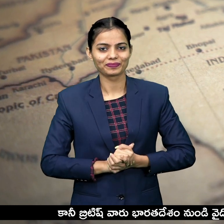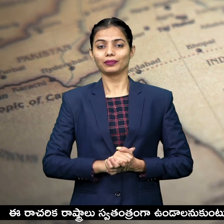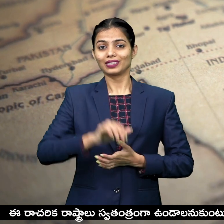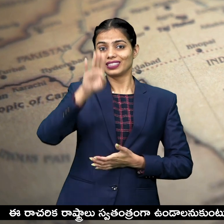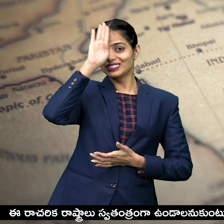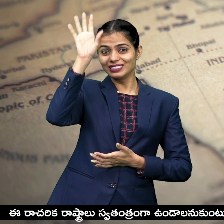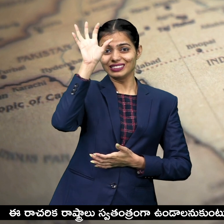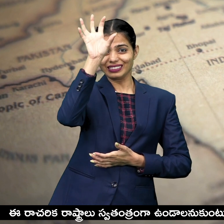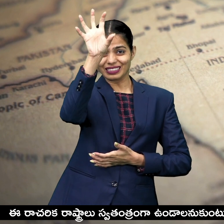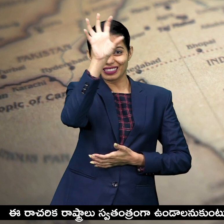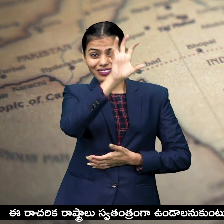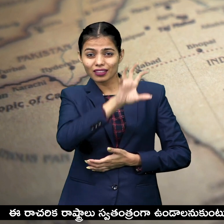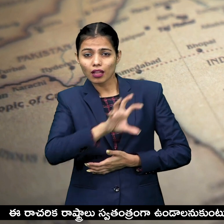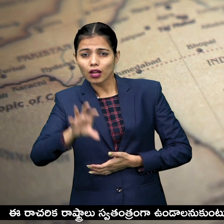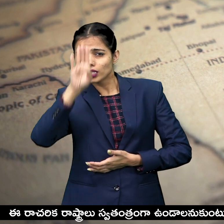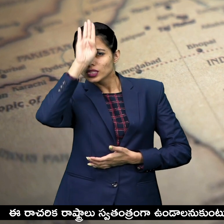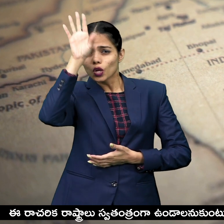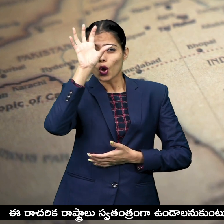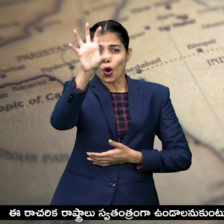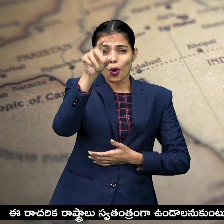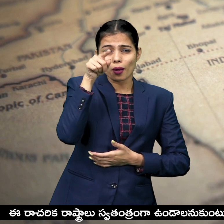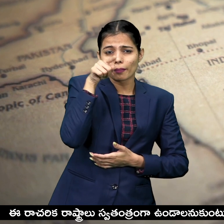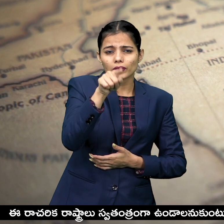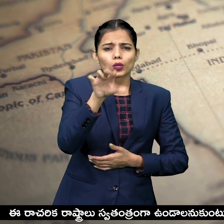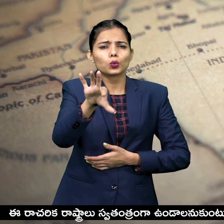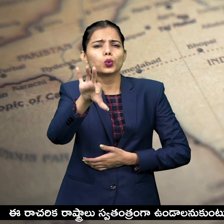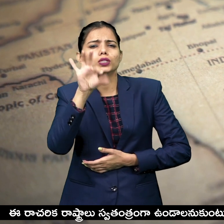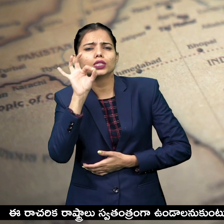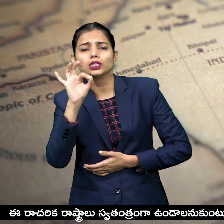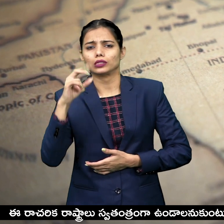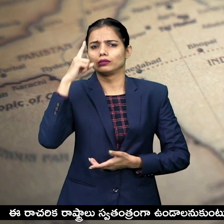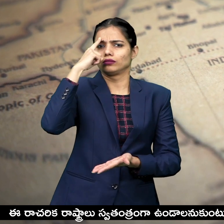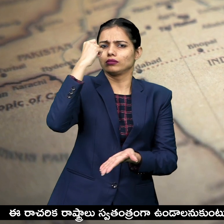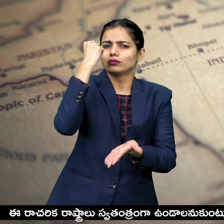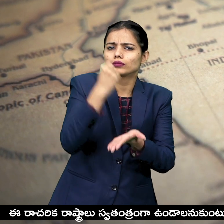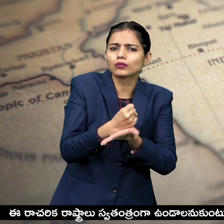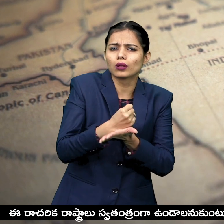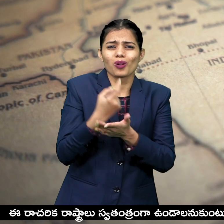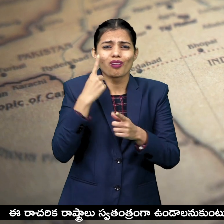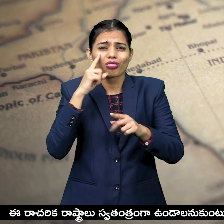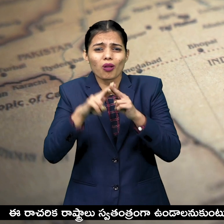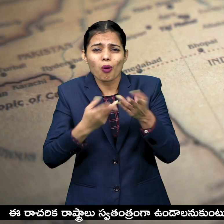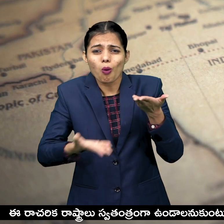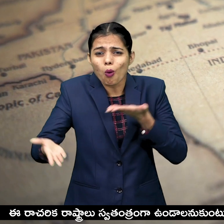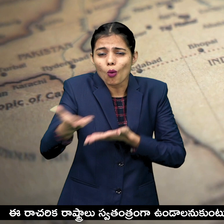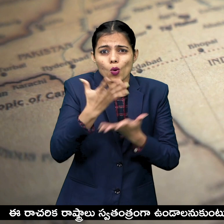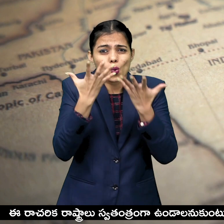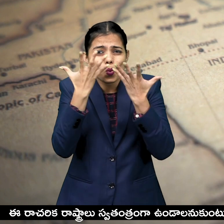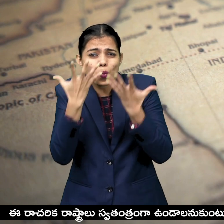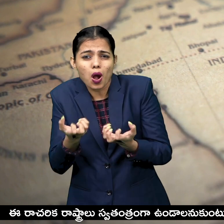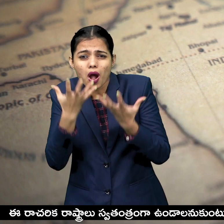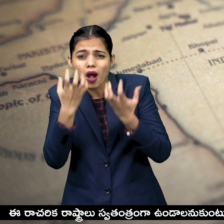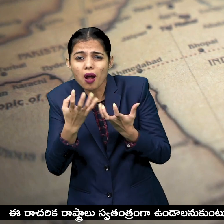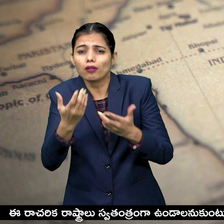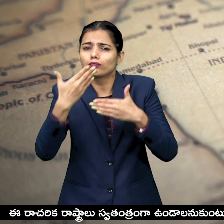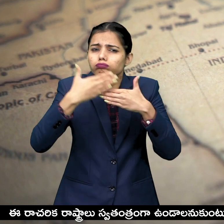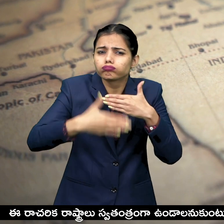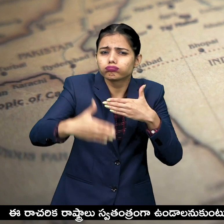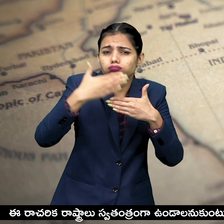ఈ రాచరిక రాష్ట్రాలు స్వతంత్రంగా ఉండాలనుకుంటున్నారా లేదా భారతదేశం లేదా పాకిస్తాన్లో